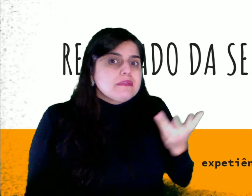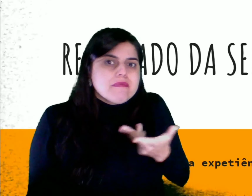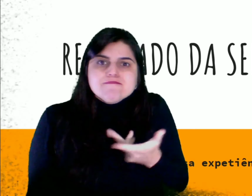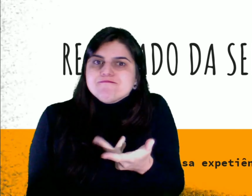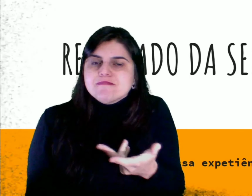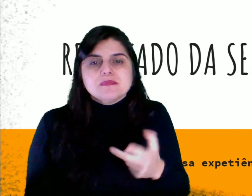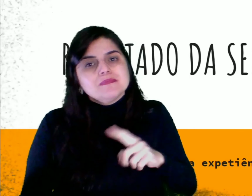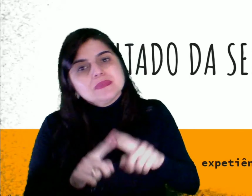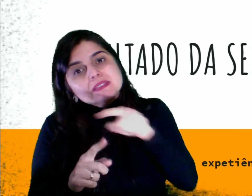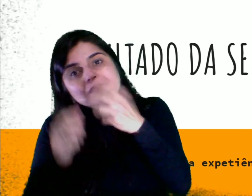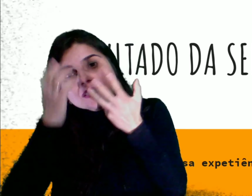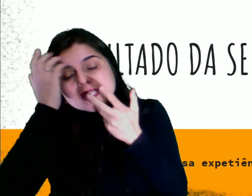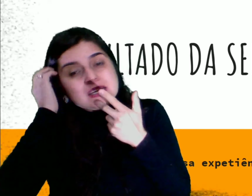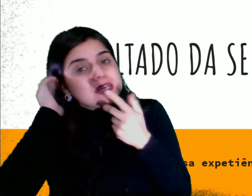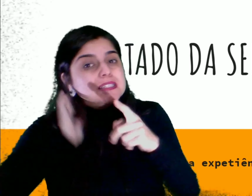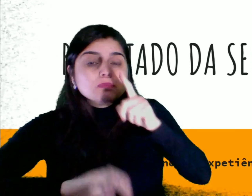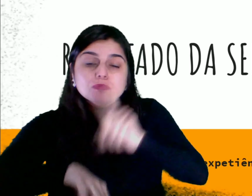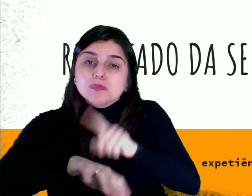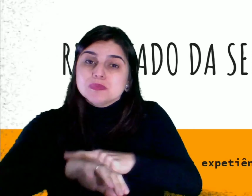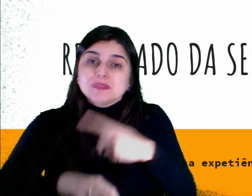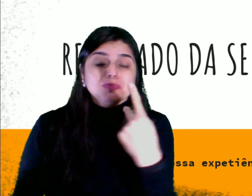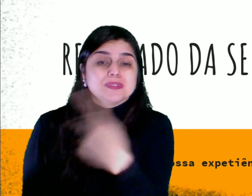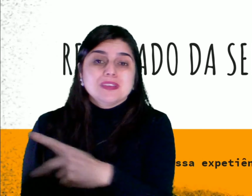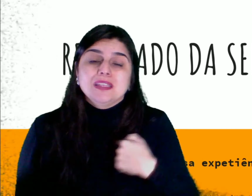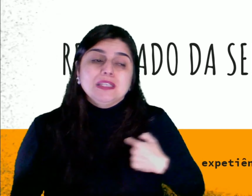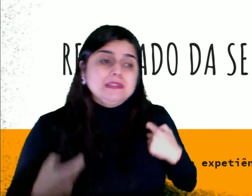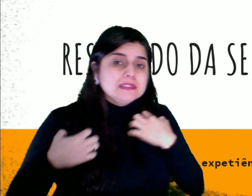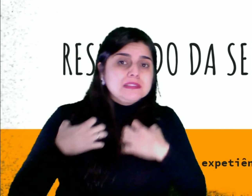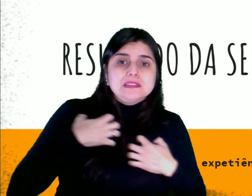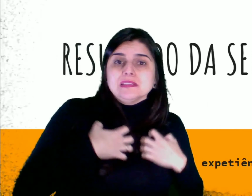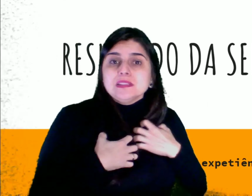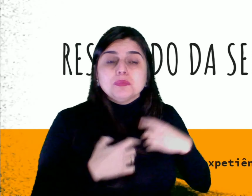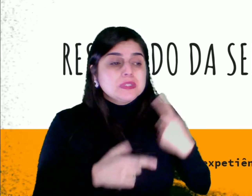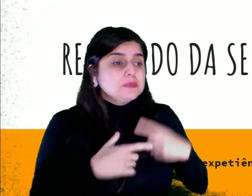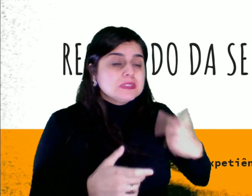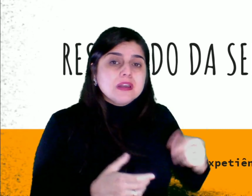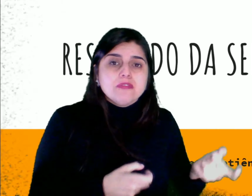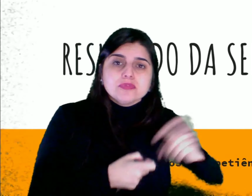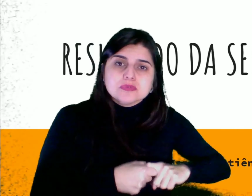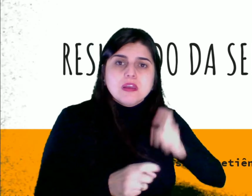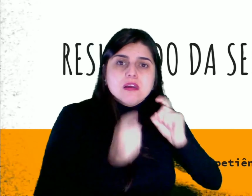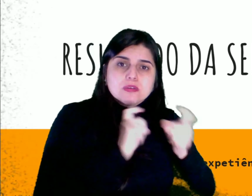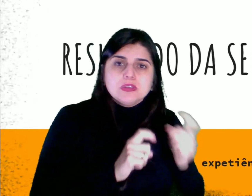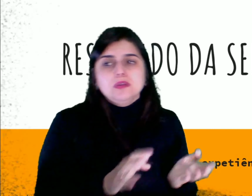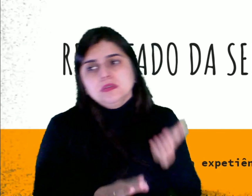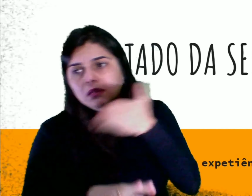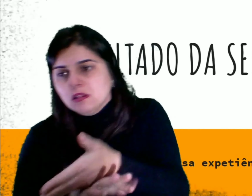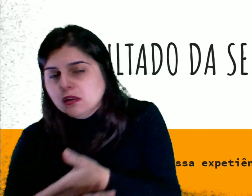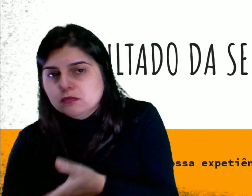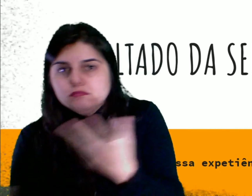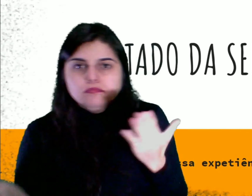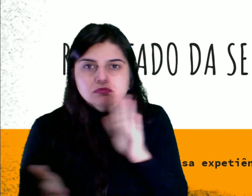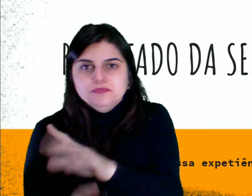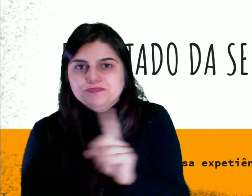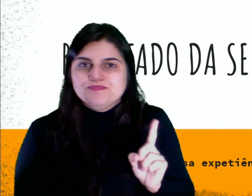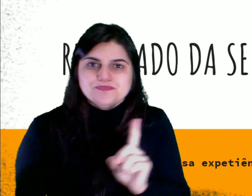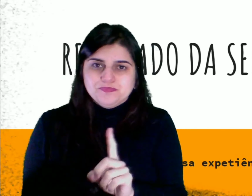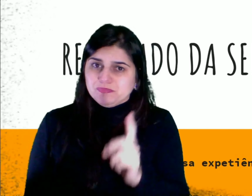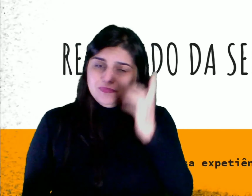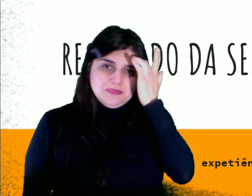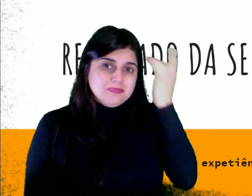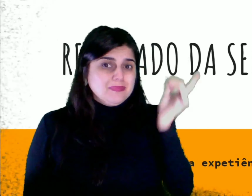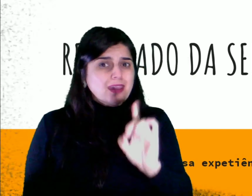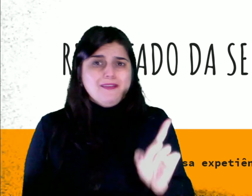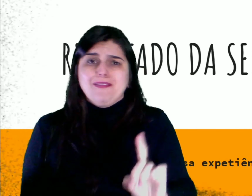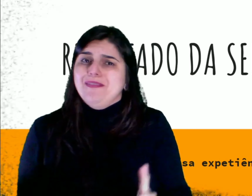né? Mas a gente foi passando que era algo sério, muito importante. Às vezes era muito rápido os conteúdos, as aulas, ele ficava